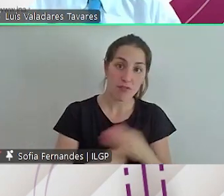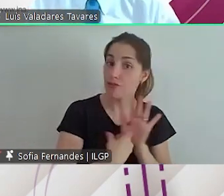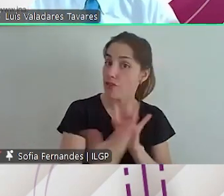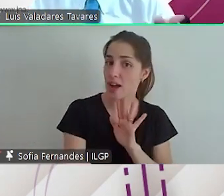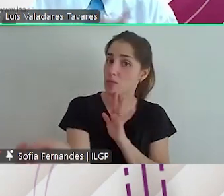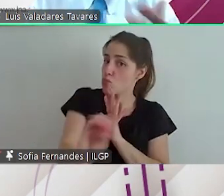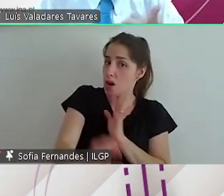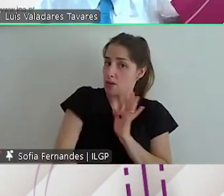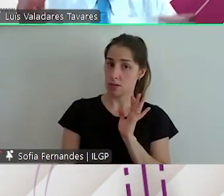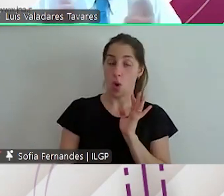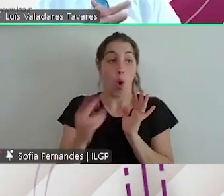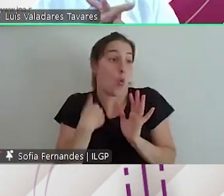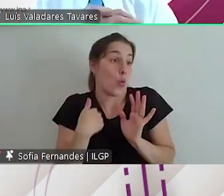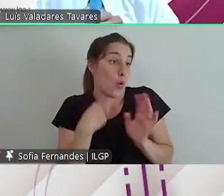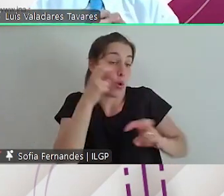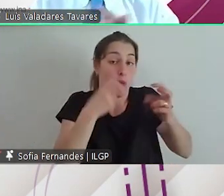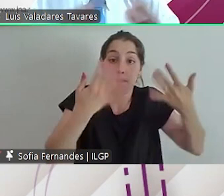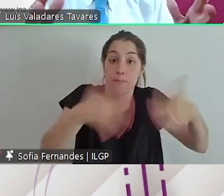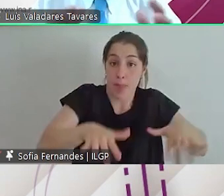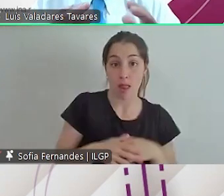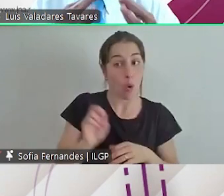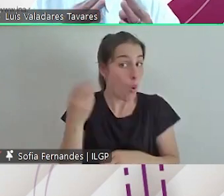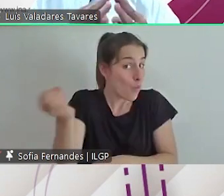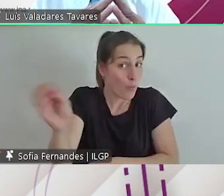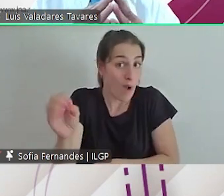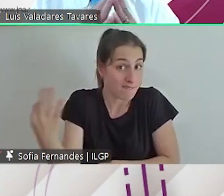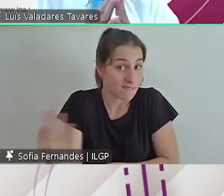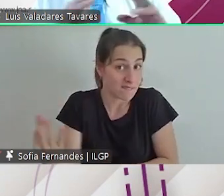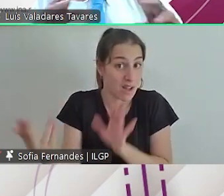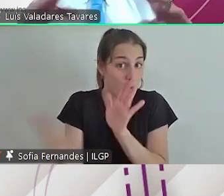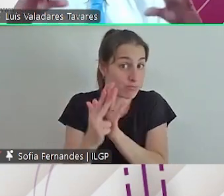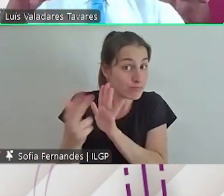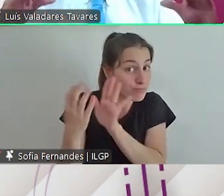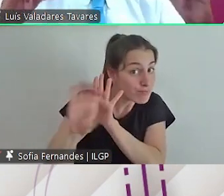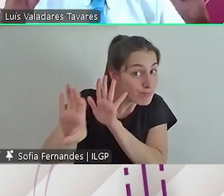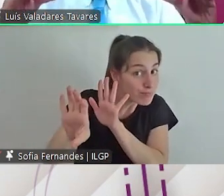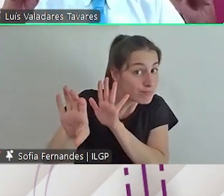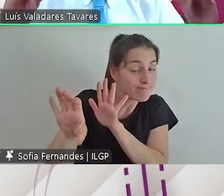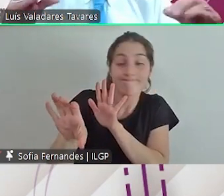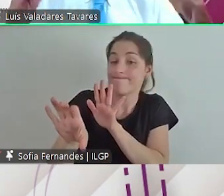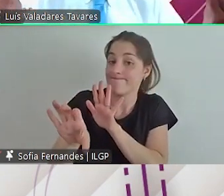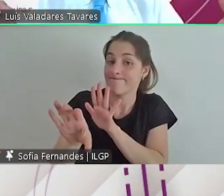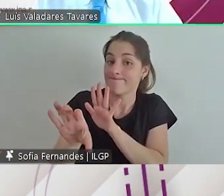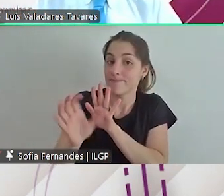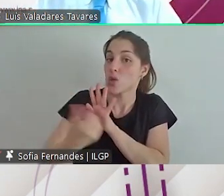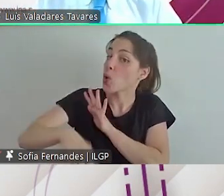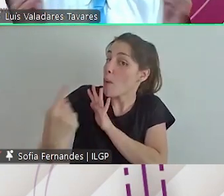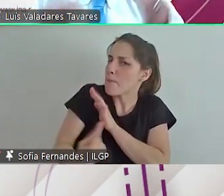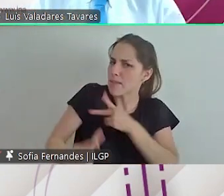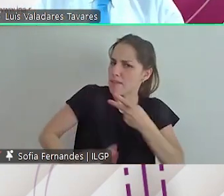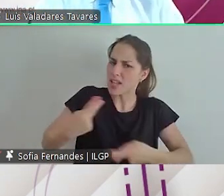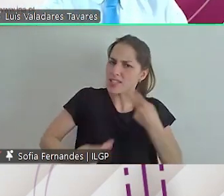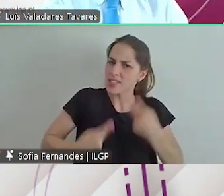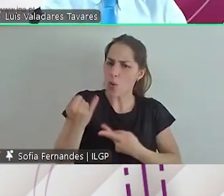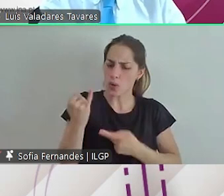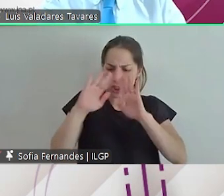vi bem os sites? Talvez tenha sido lápis meu, que Deus que sim. Ou seja, nós também temos de ter a avaliação institucional. E depois